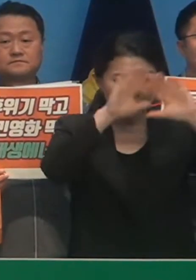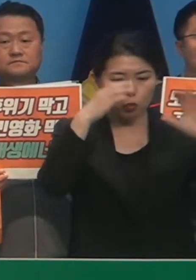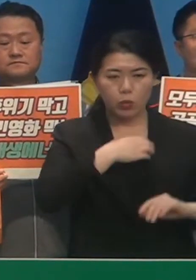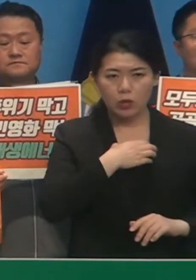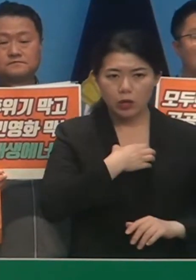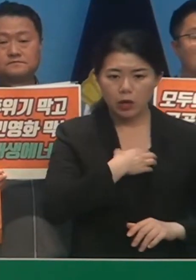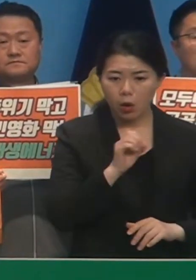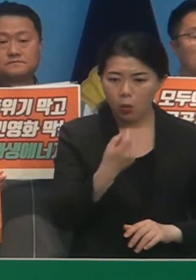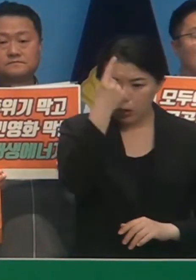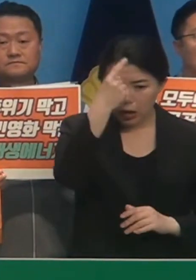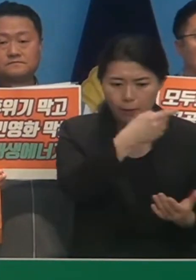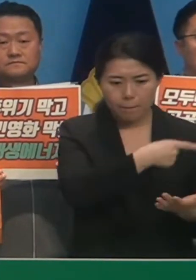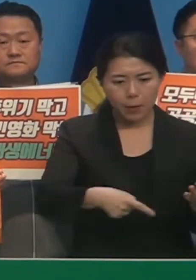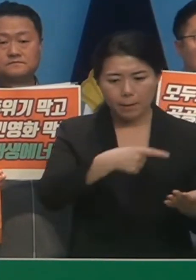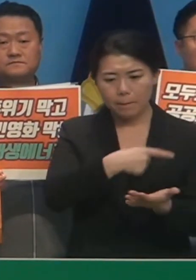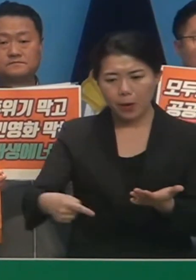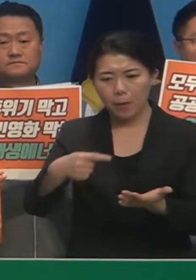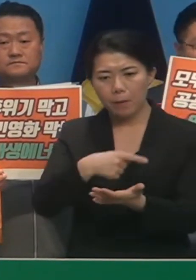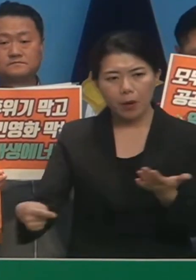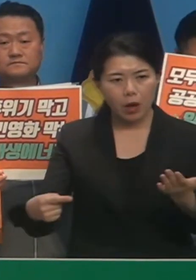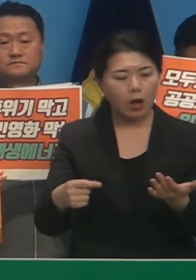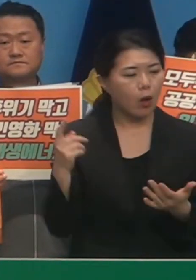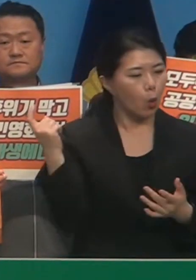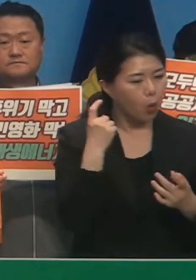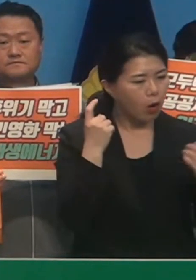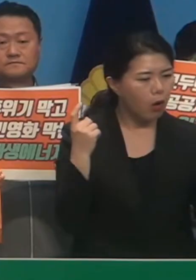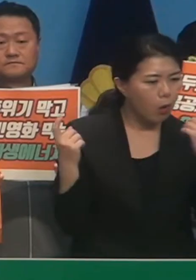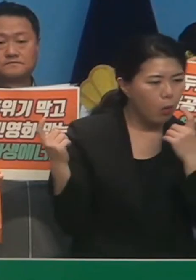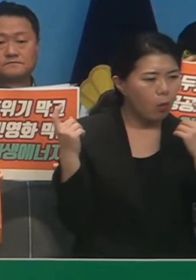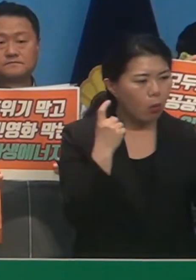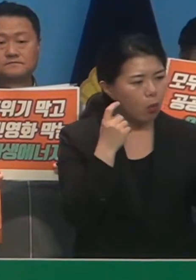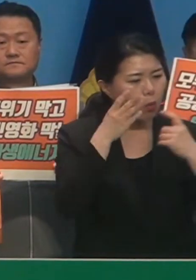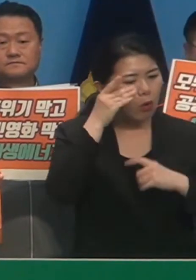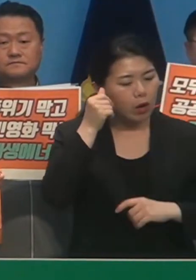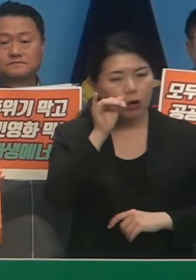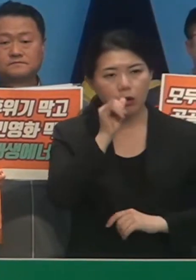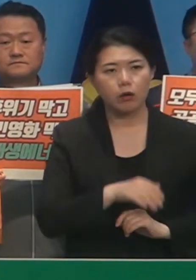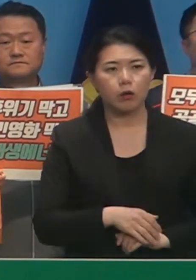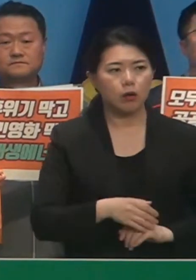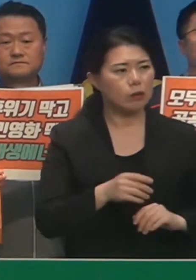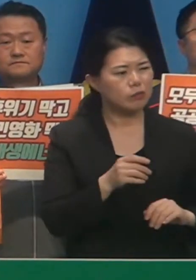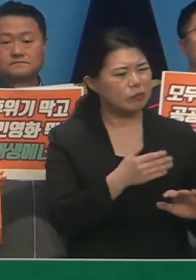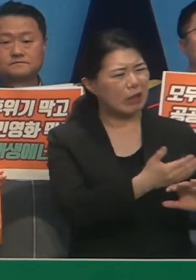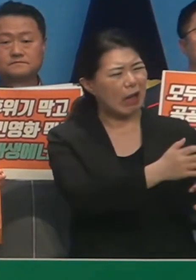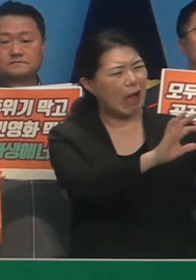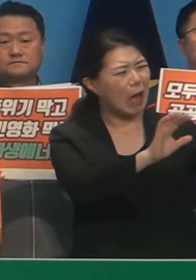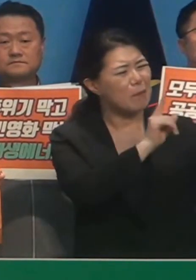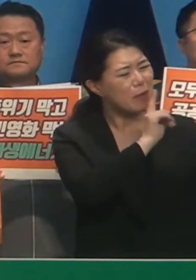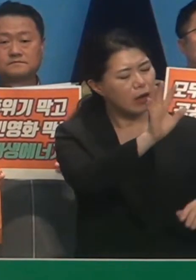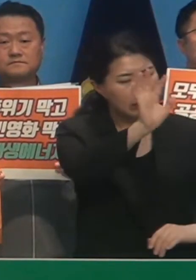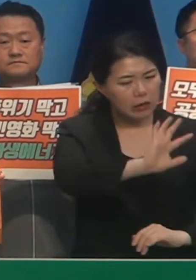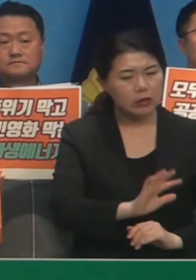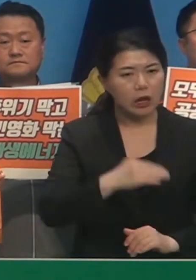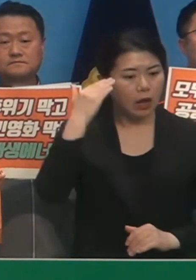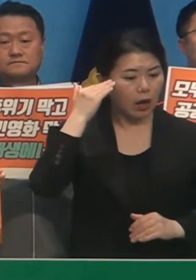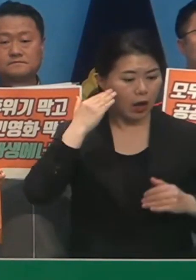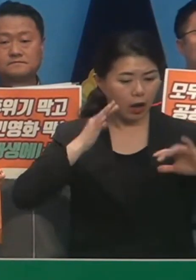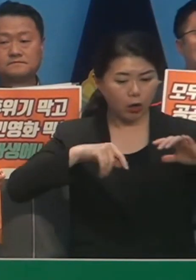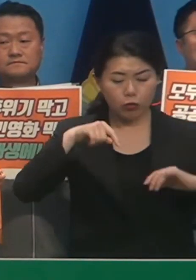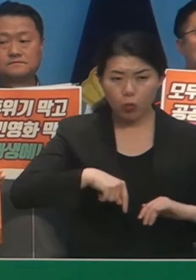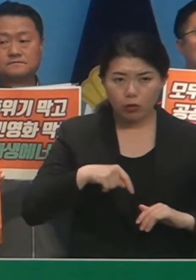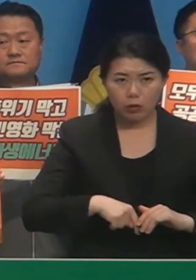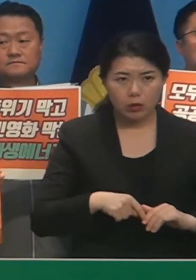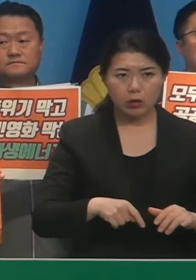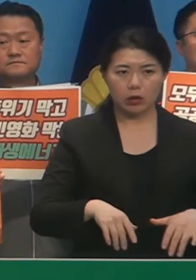기후위기로 인한 재난들이 일기예보처럼 들러오고 있습니다. 먼나라의 이야기만이 아닙니다. 여기